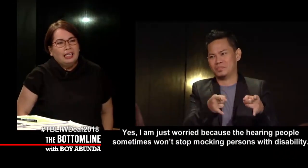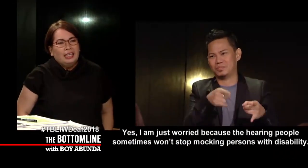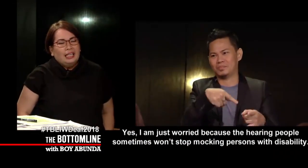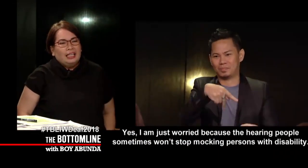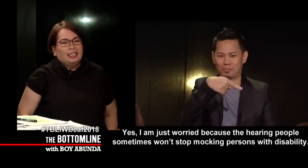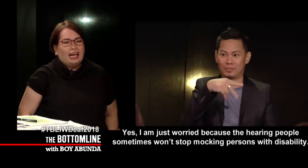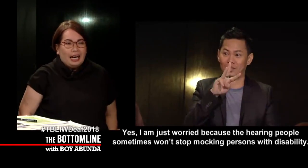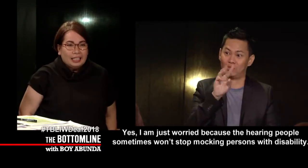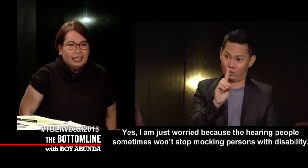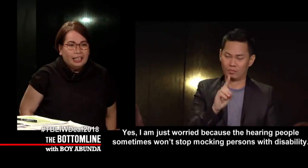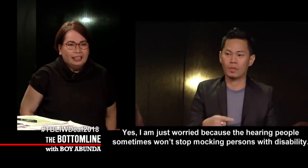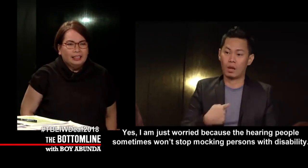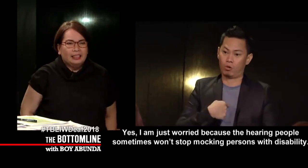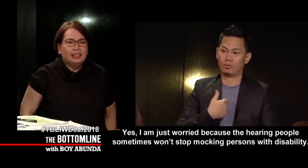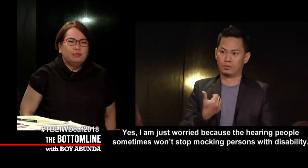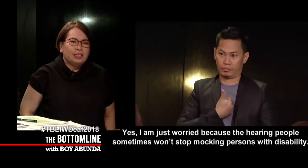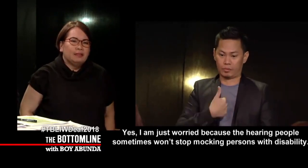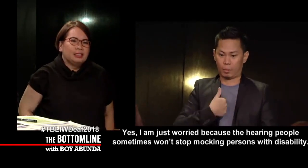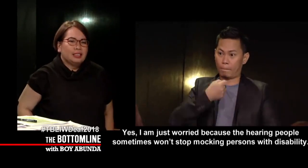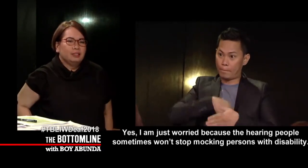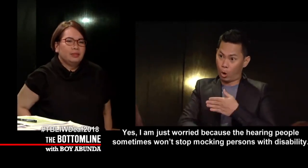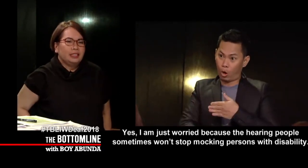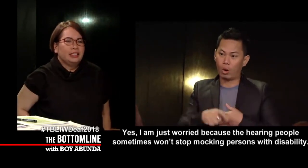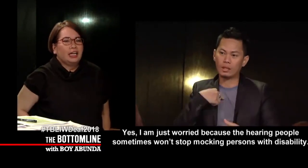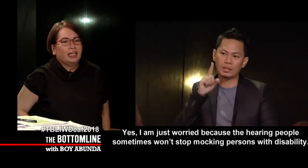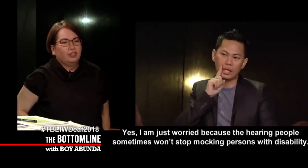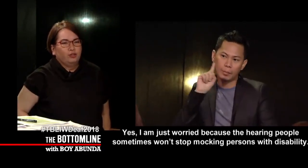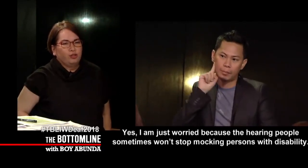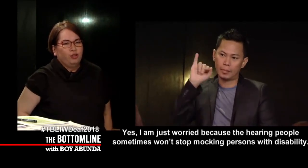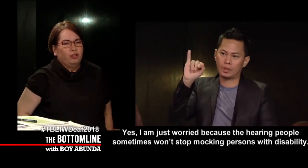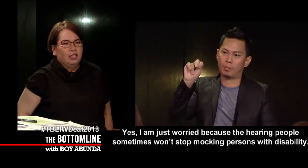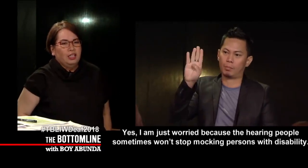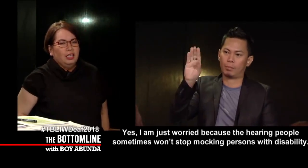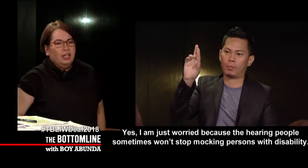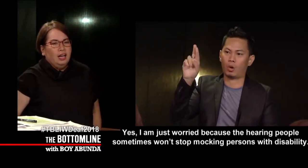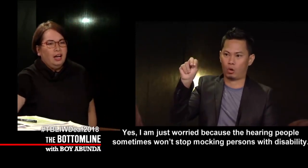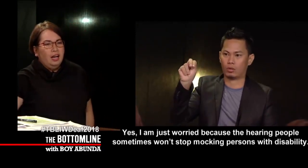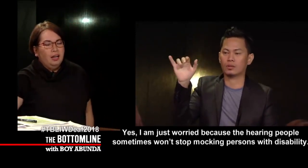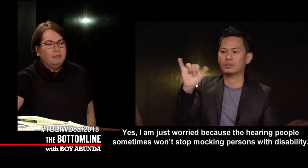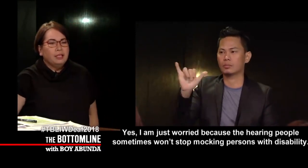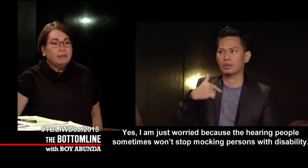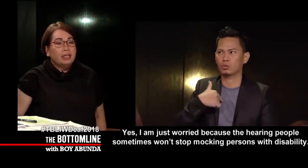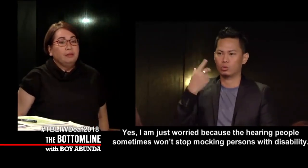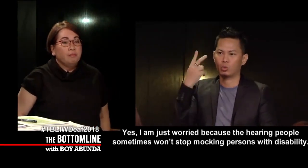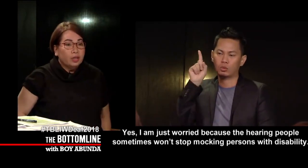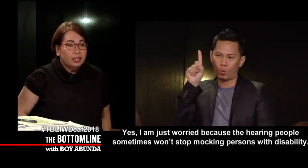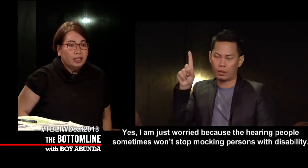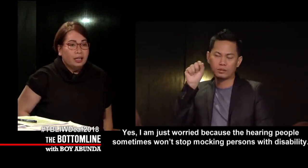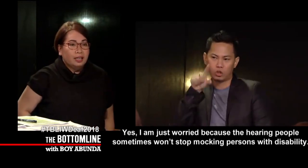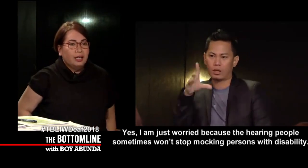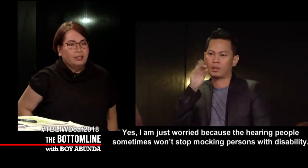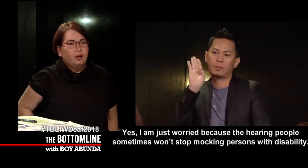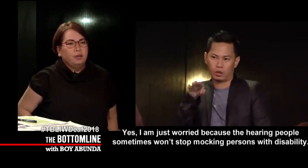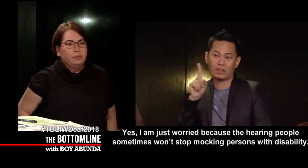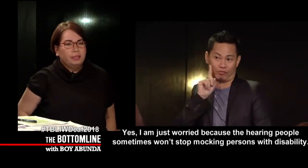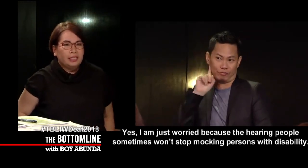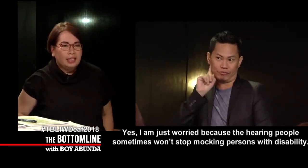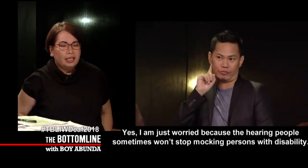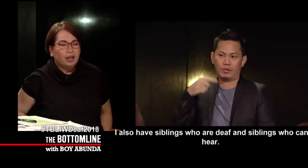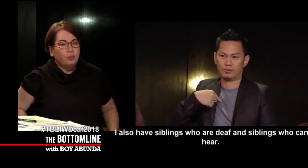mga nakakarinig, hindi po sila minsan tumitigil ng katitukso. Hindi ba inborn ang